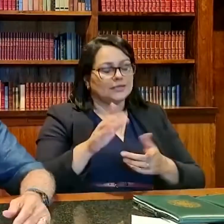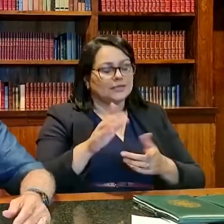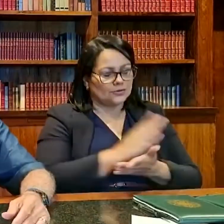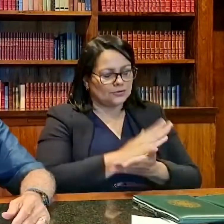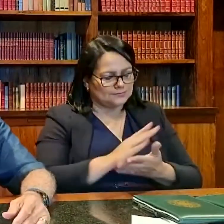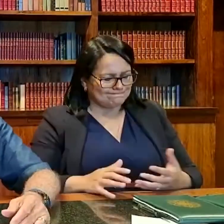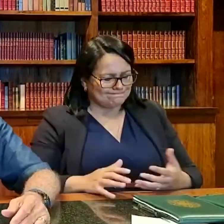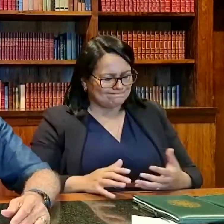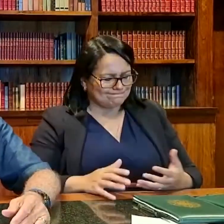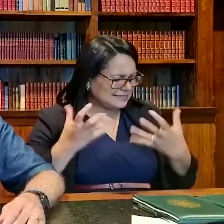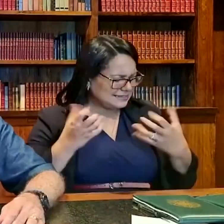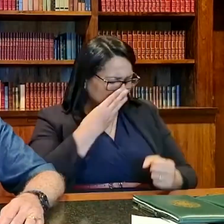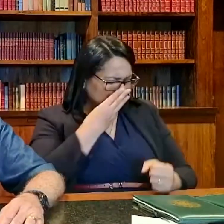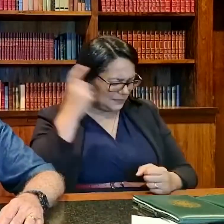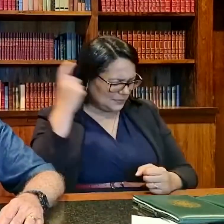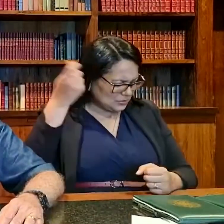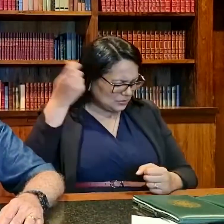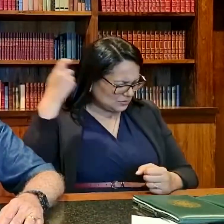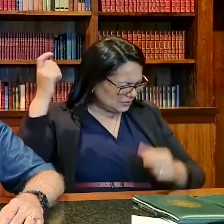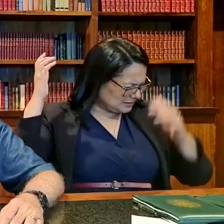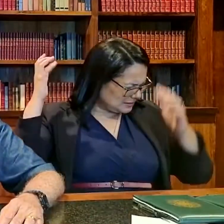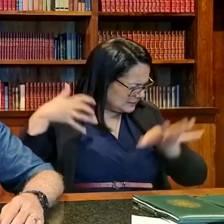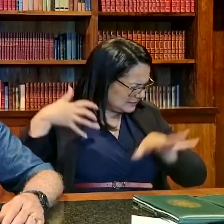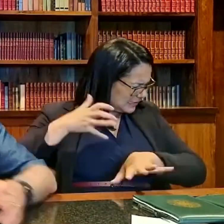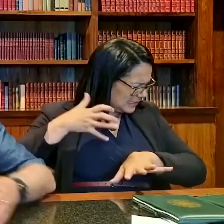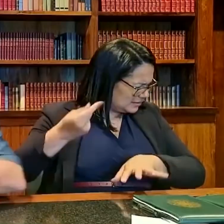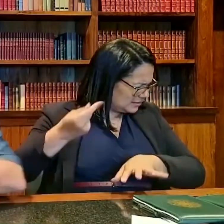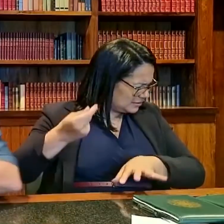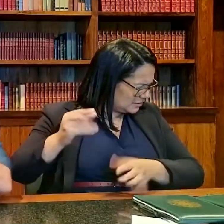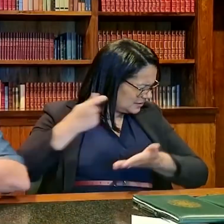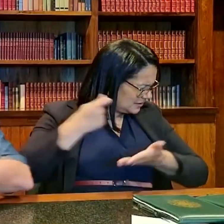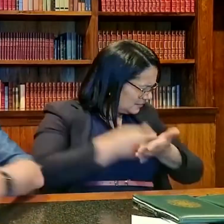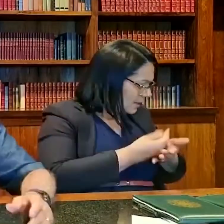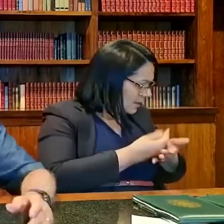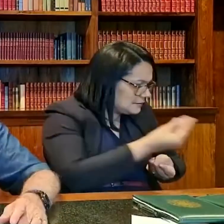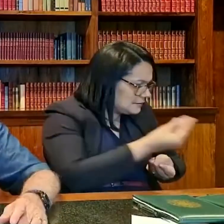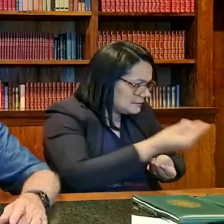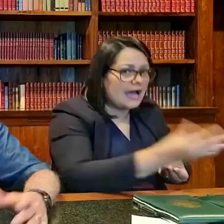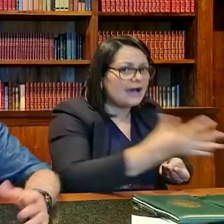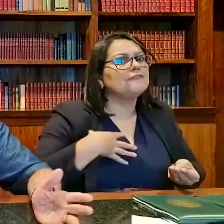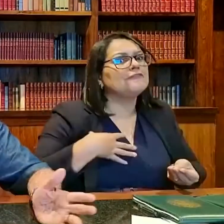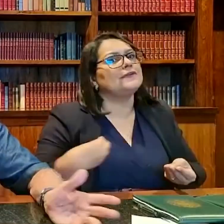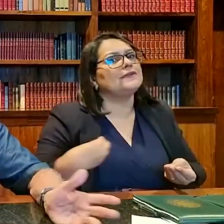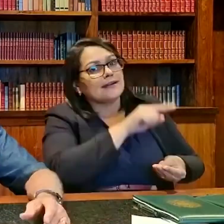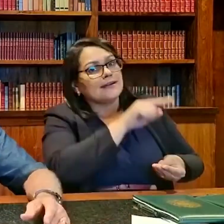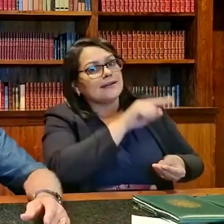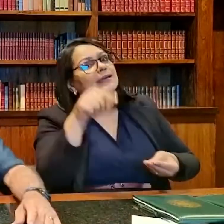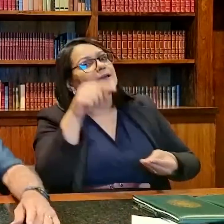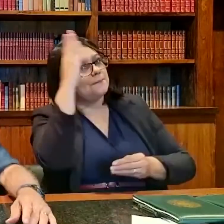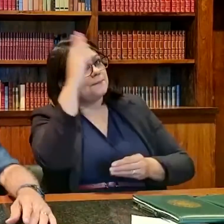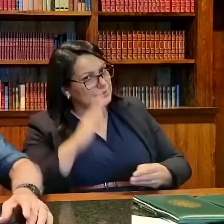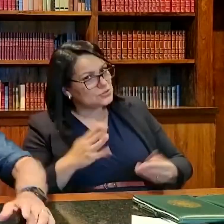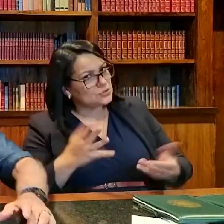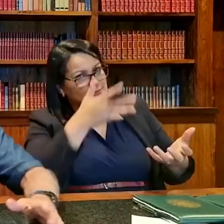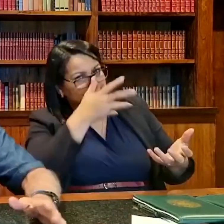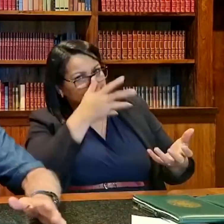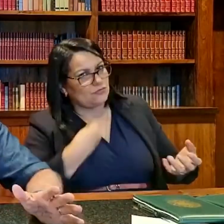fazendo essa associação e não existem indícios de que a AIDS possa ser causada por vacinas.